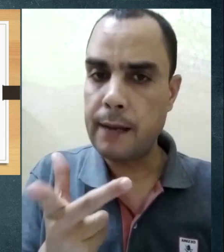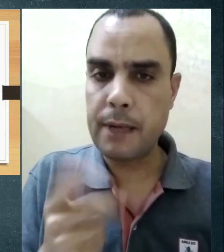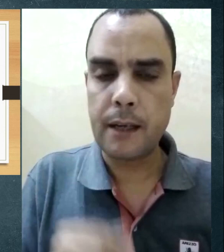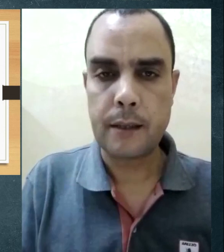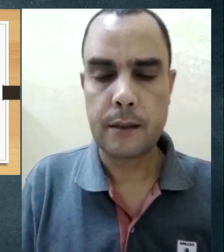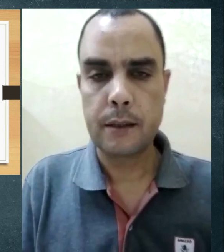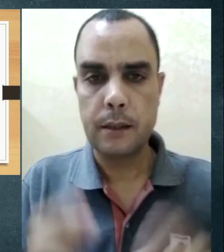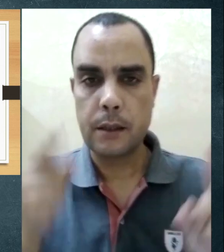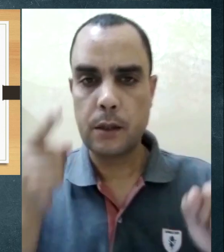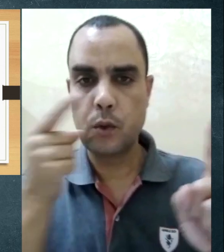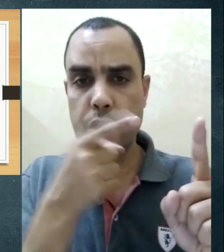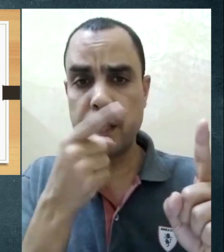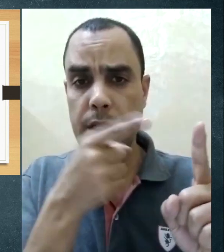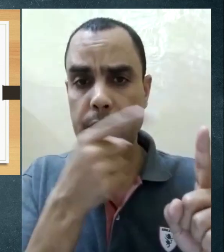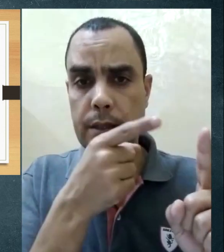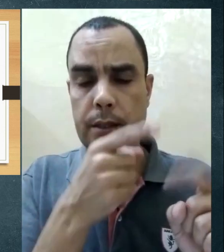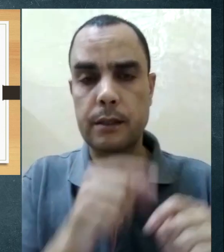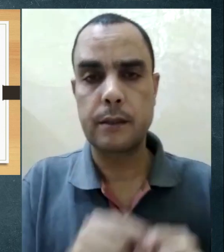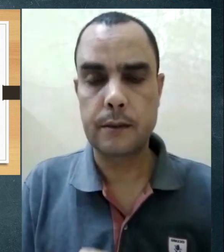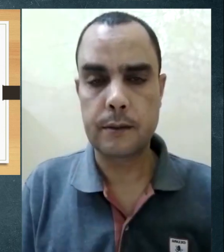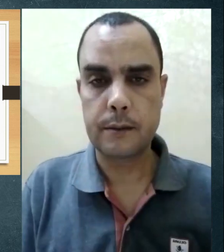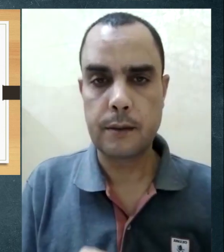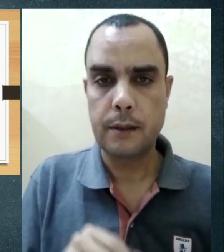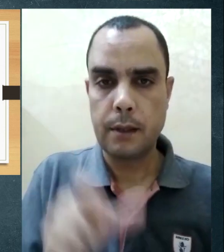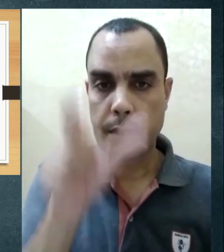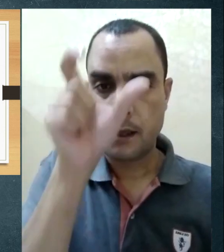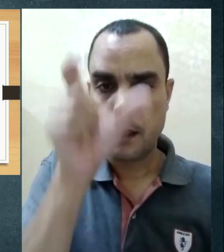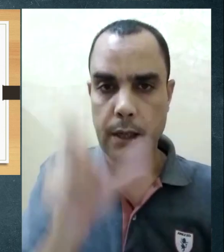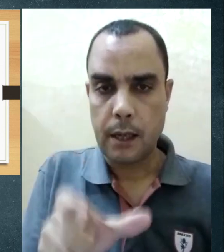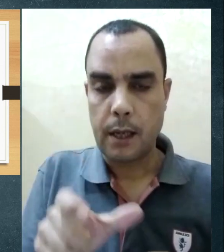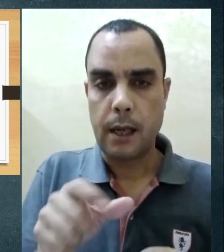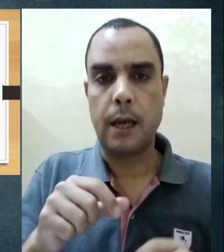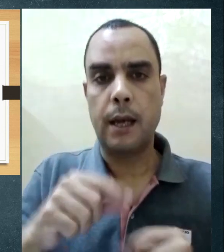إلى ما يشير